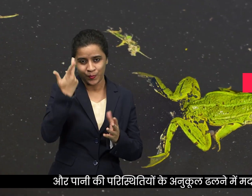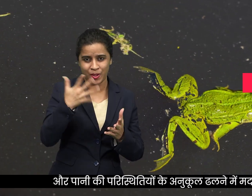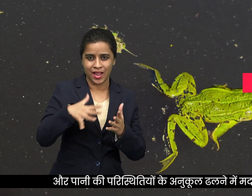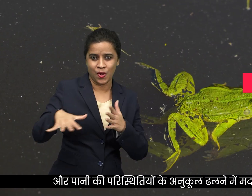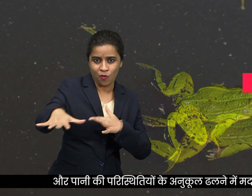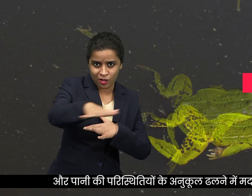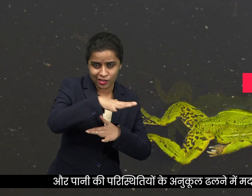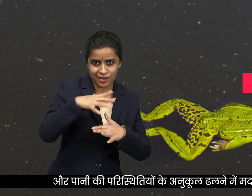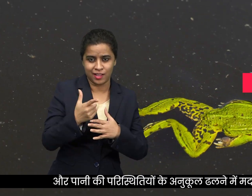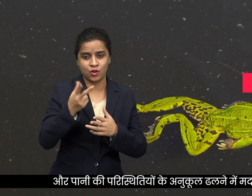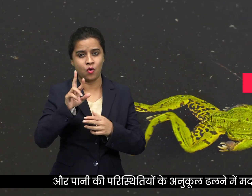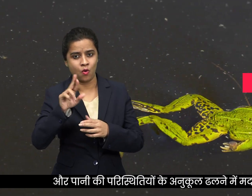हैं।